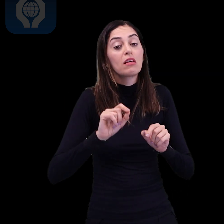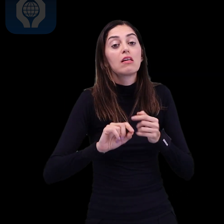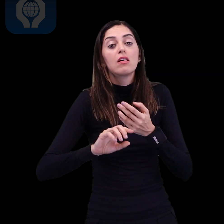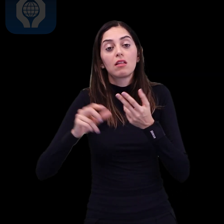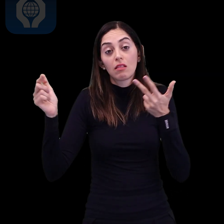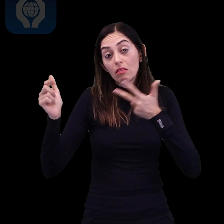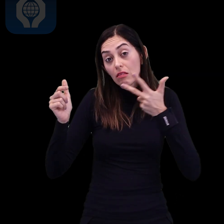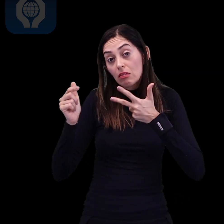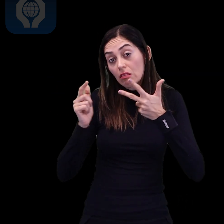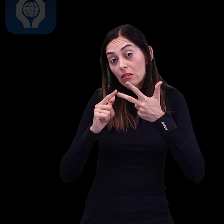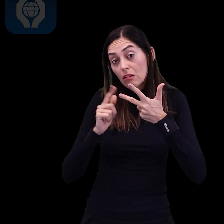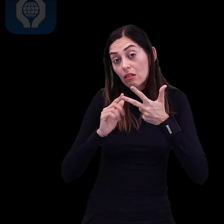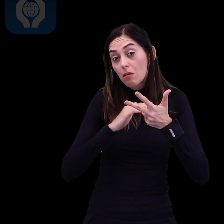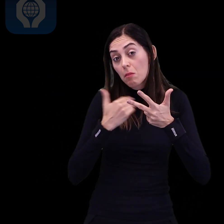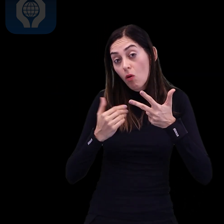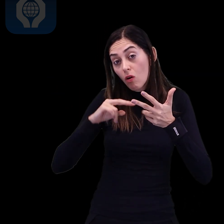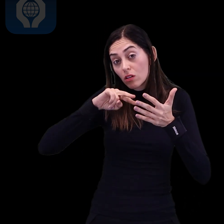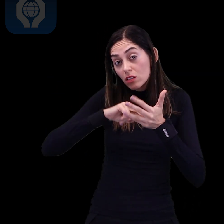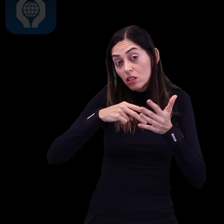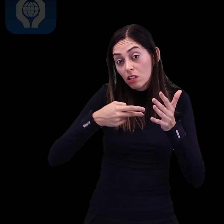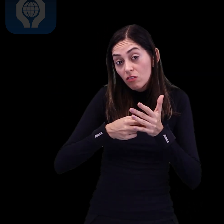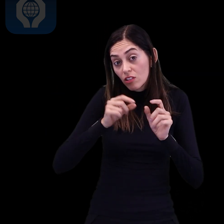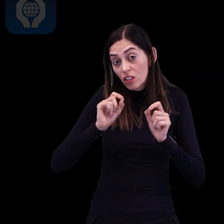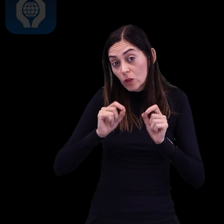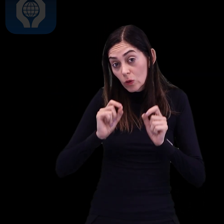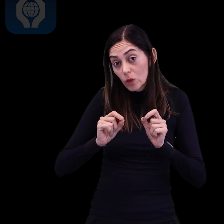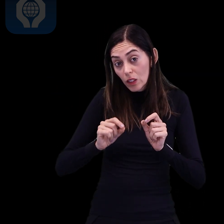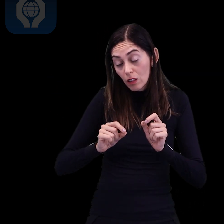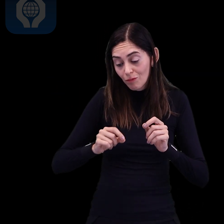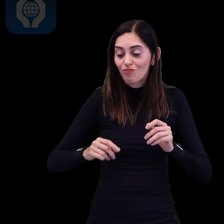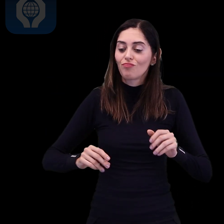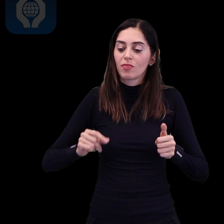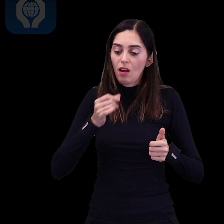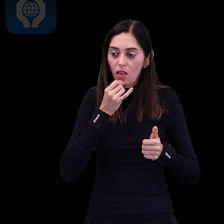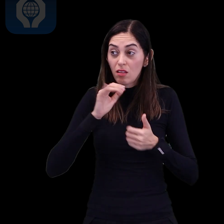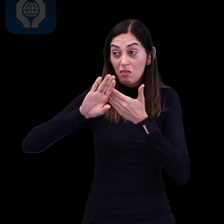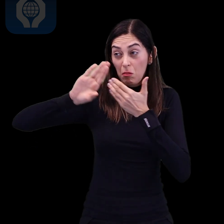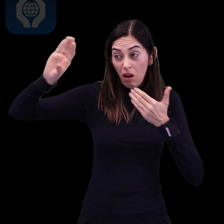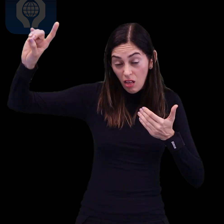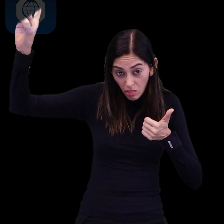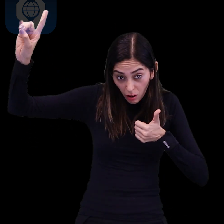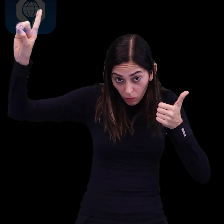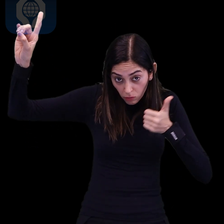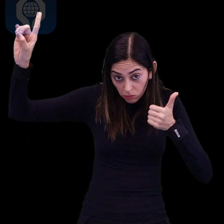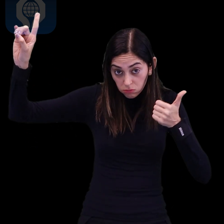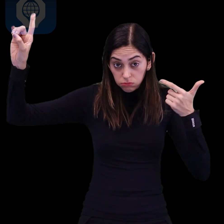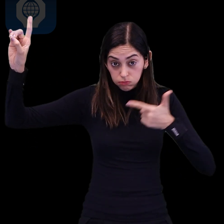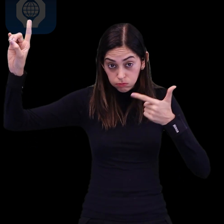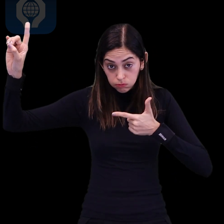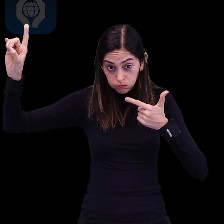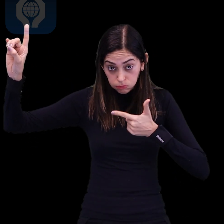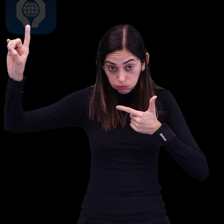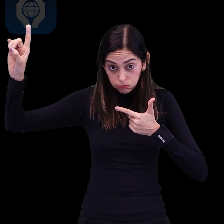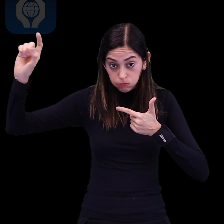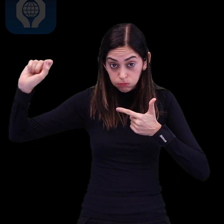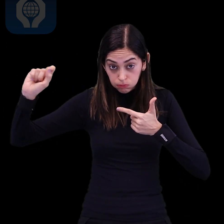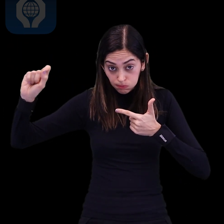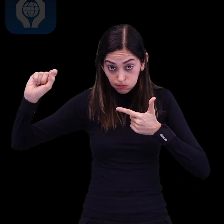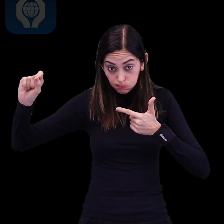Deus. Finalmente, se Adão desobedecesse a Deus, não apenas seu corpo morreria, mas também posteriormente ele iria para o lago de